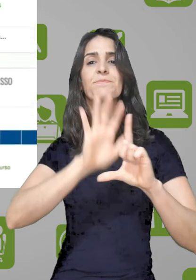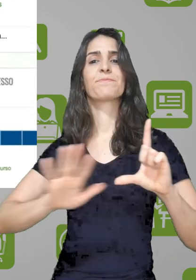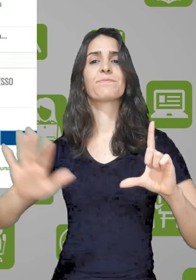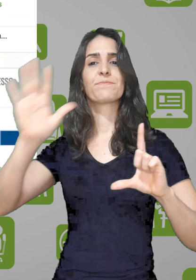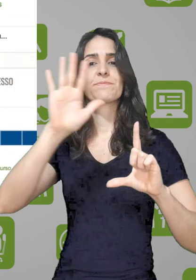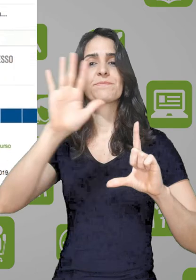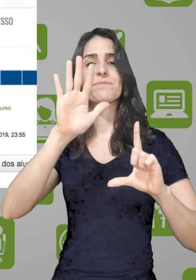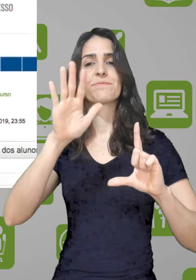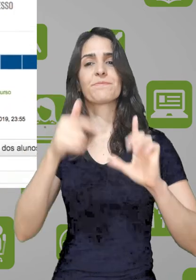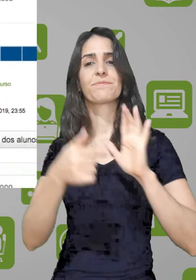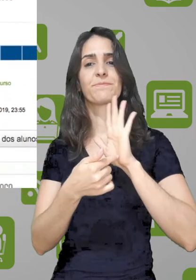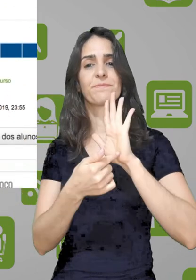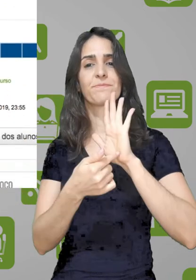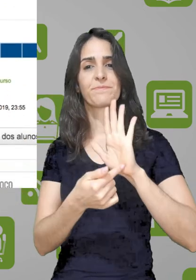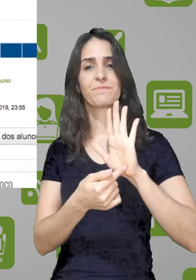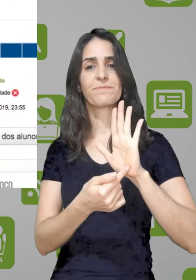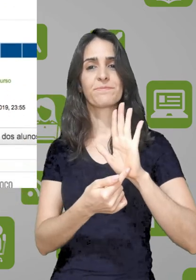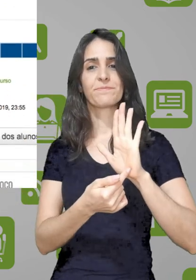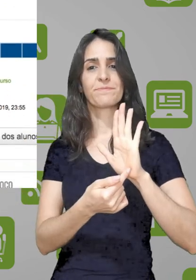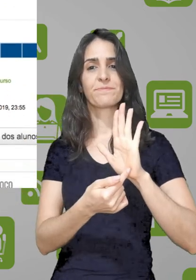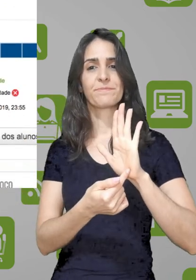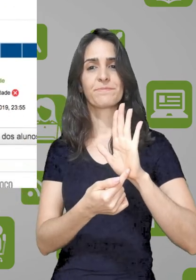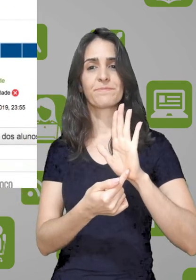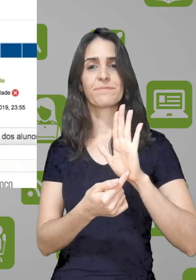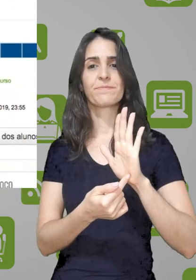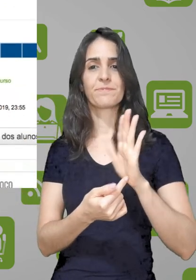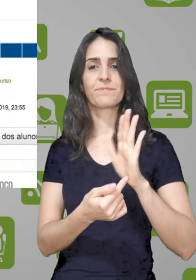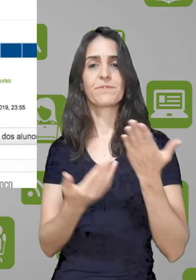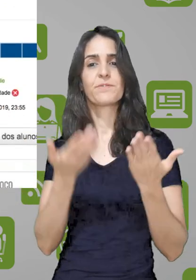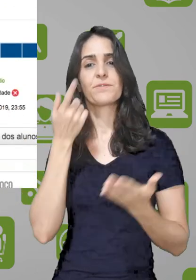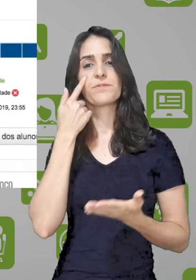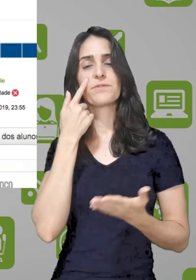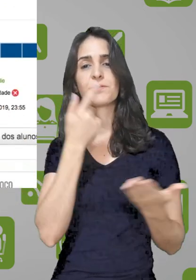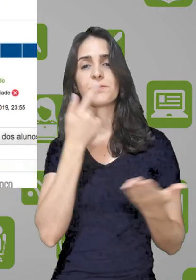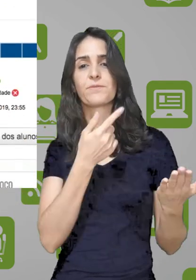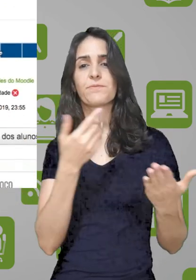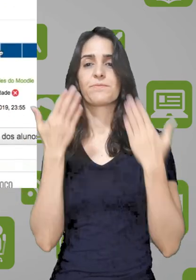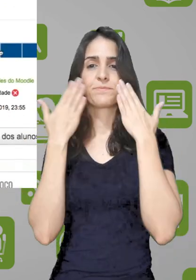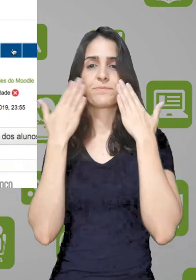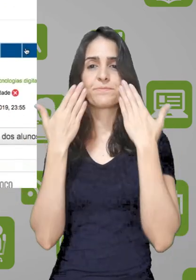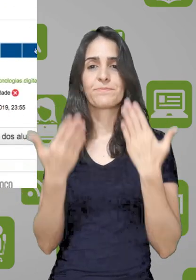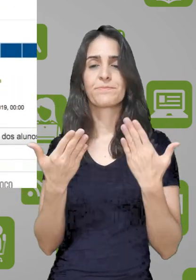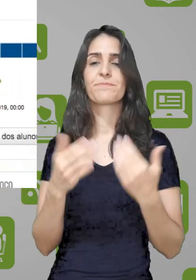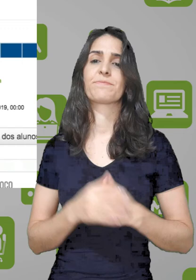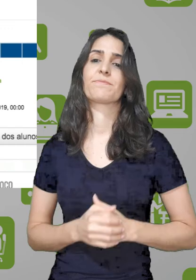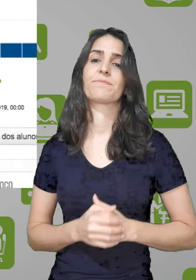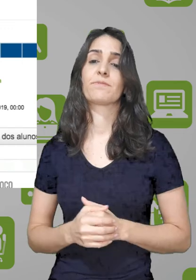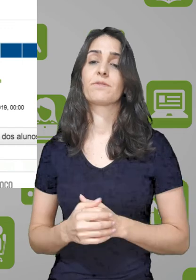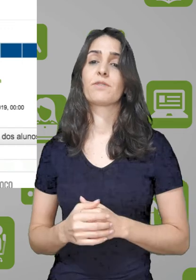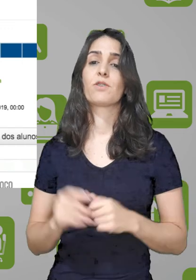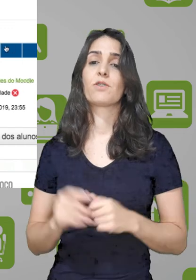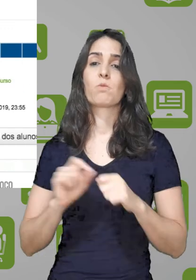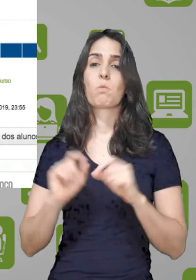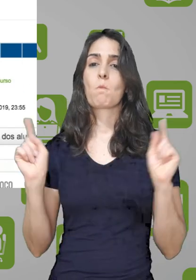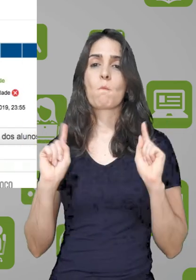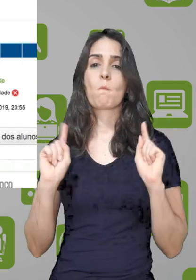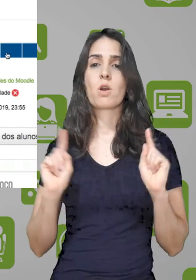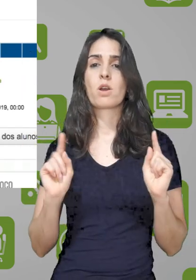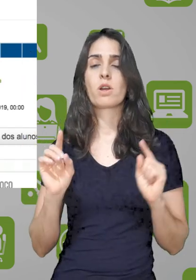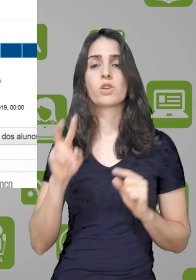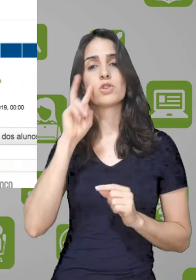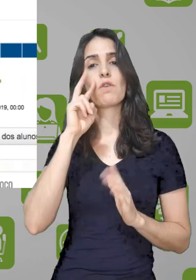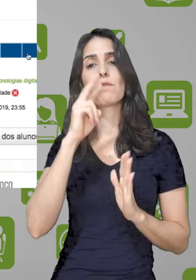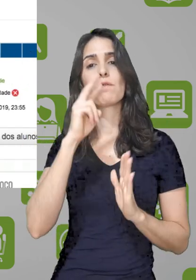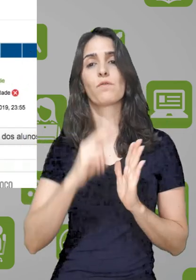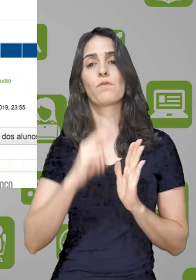elas já aparecem aqui para mim. Então, ó, apresentação e, no caso aqui, eu não fiz